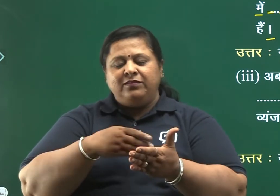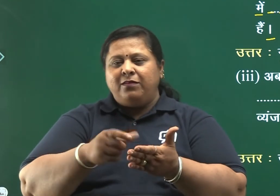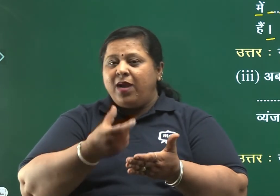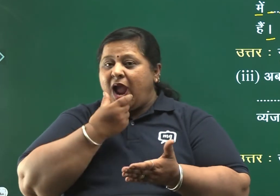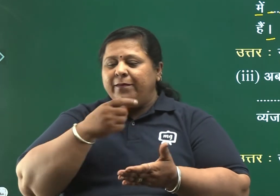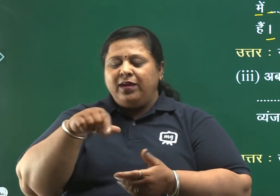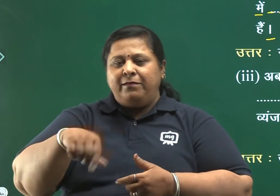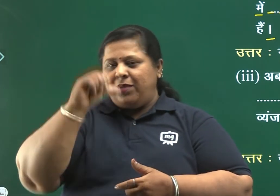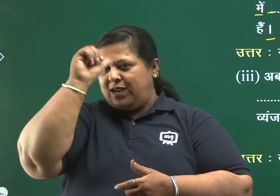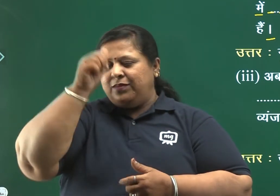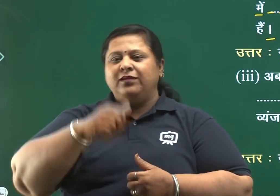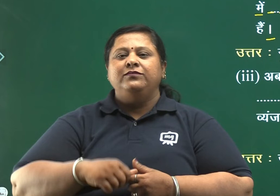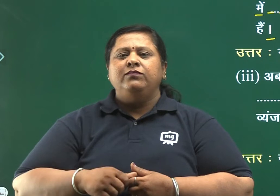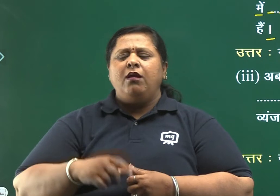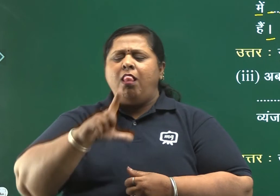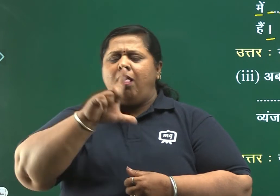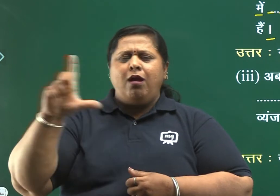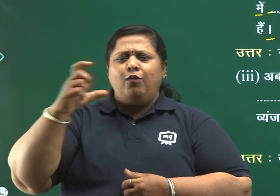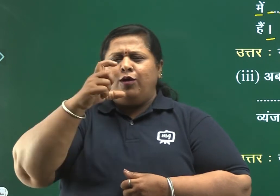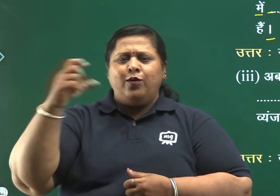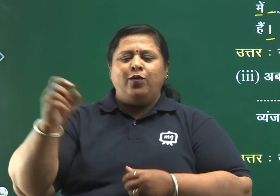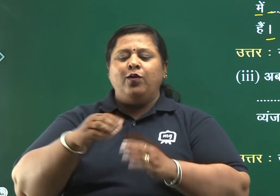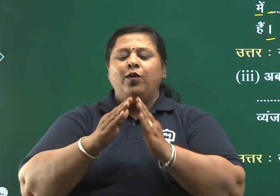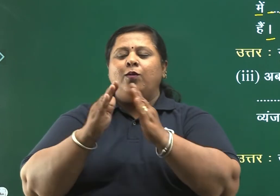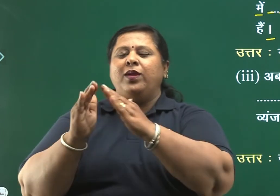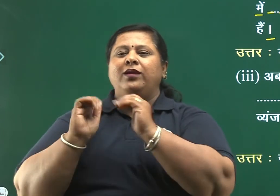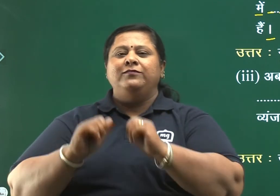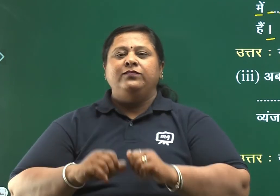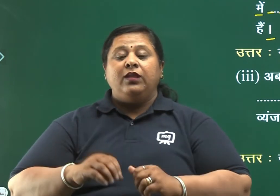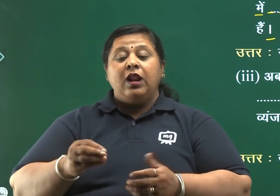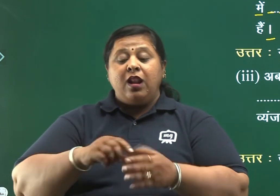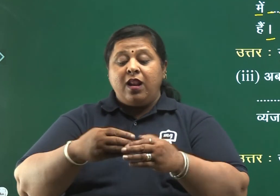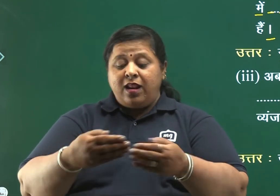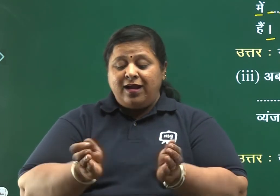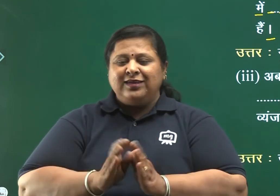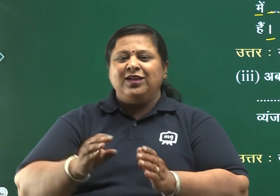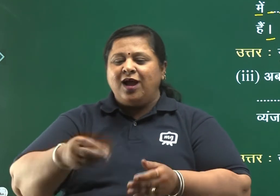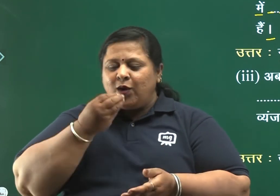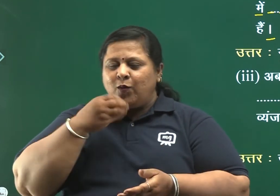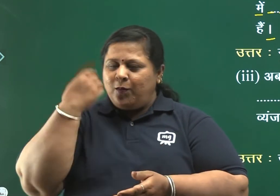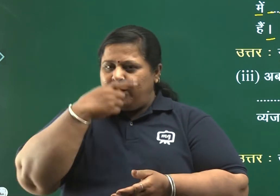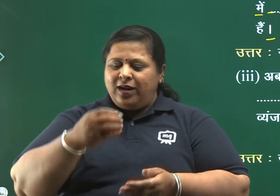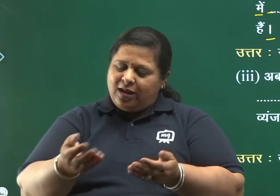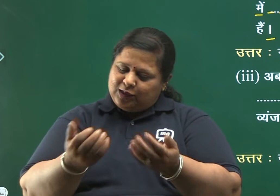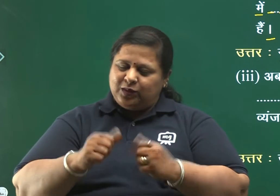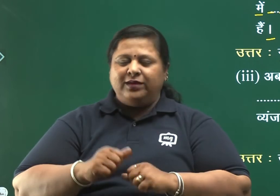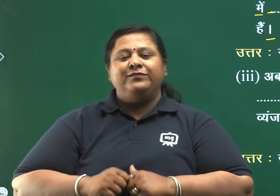अभी भारत में लाखों करोड़ों घरों में नाश्ते का रूप ले चुके